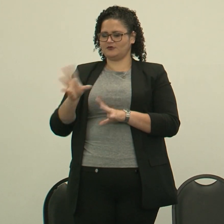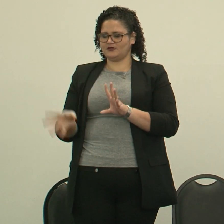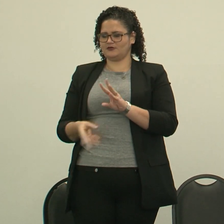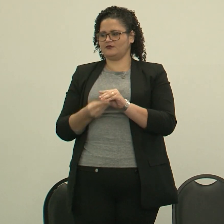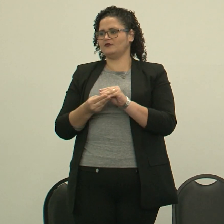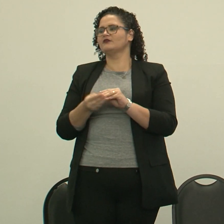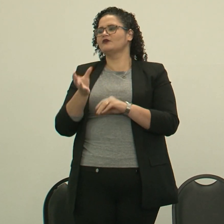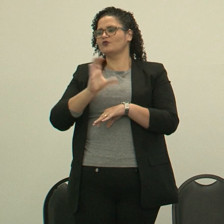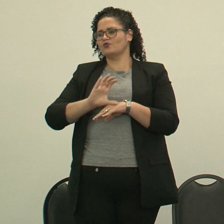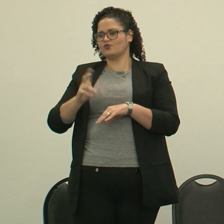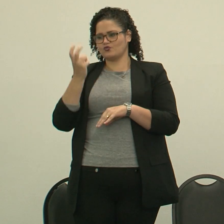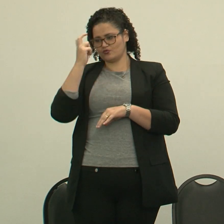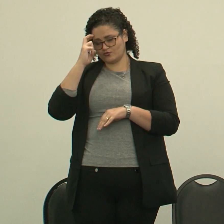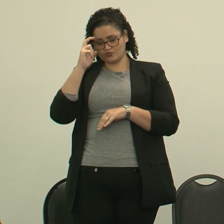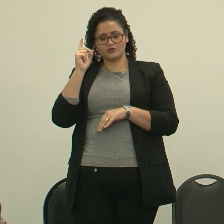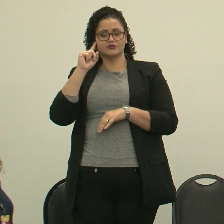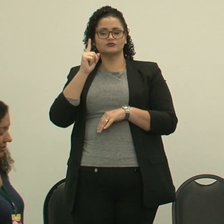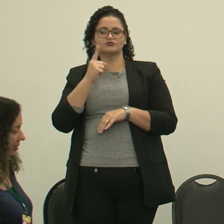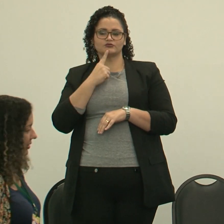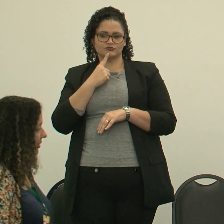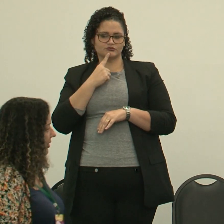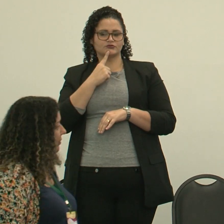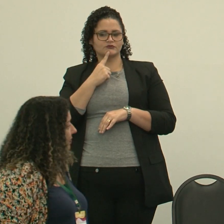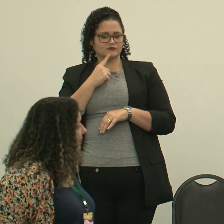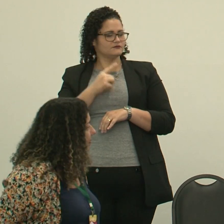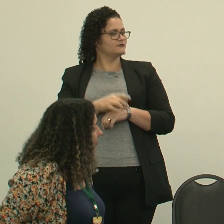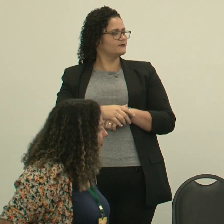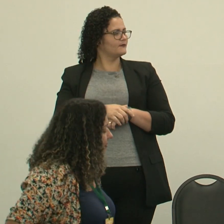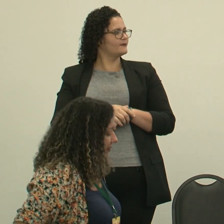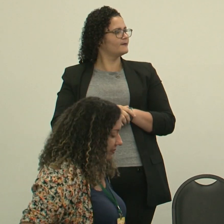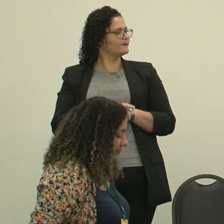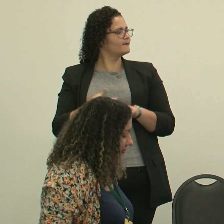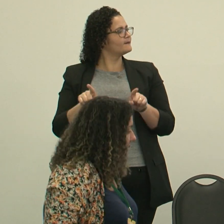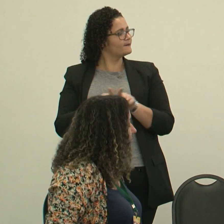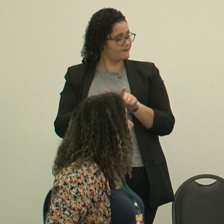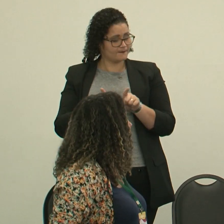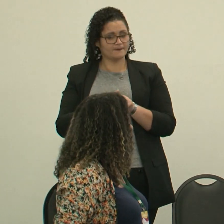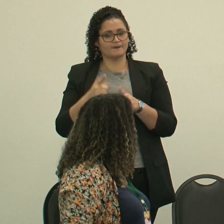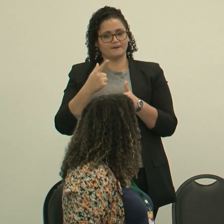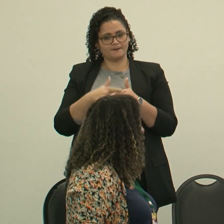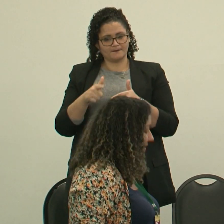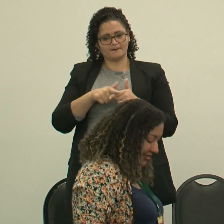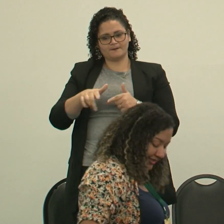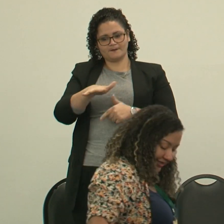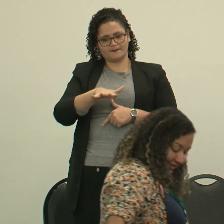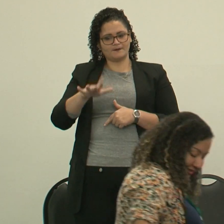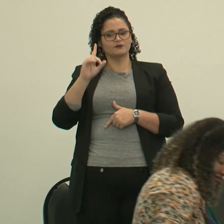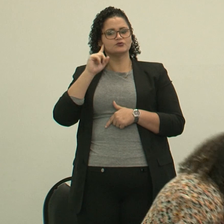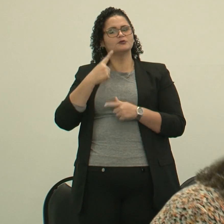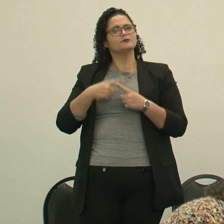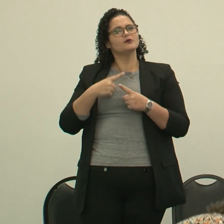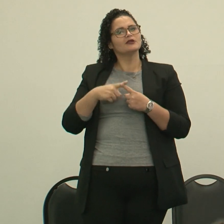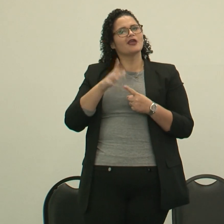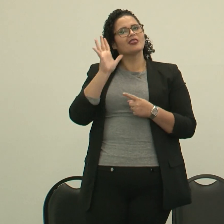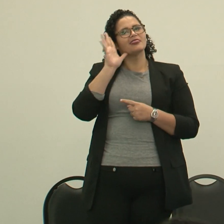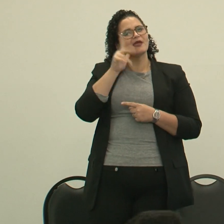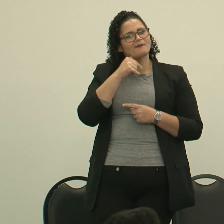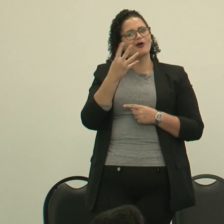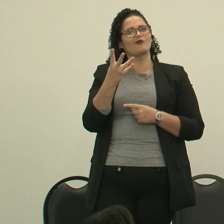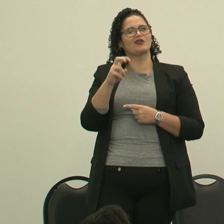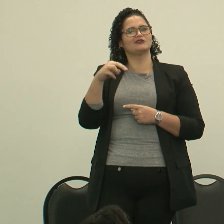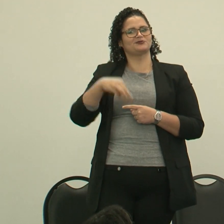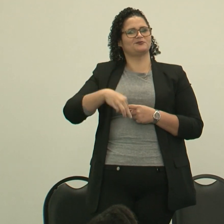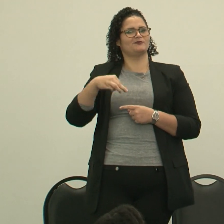questão da cultura surda mesmo. Inclusive, se a gente poderia problematizar com os alunos surdos, por que isso demora, né? Por que demora